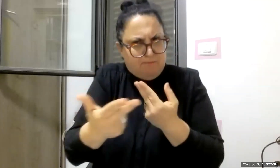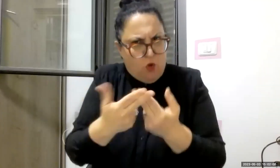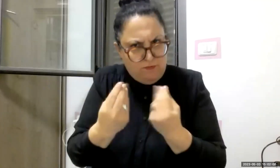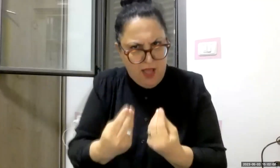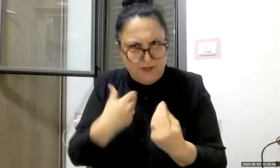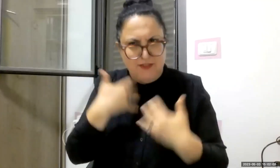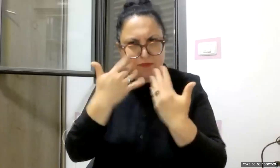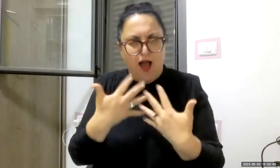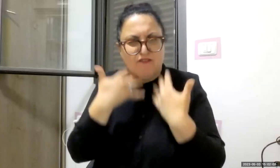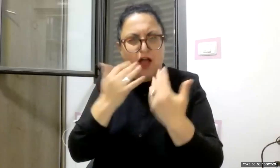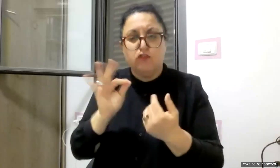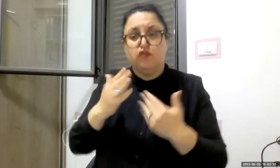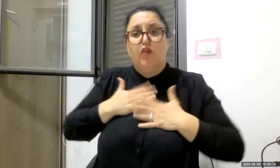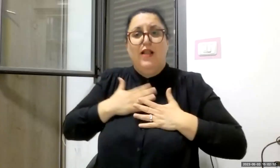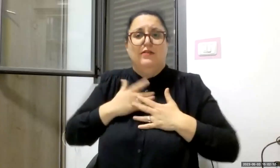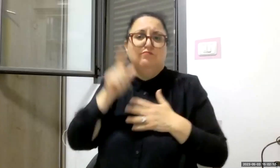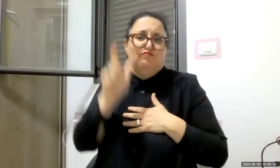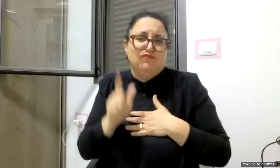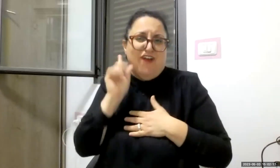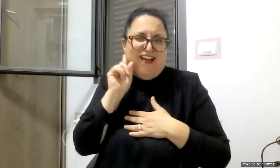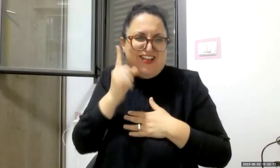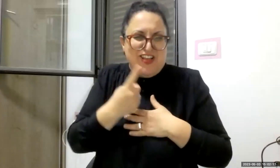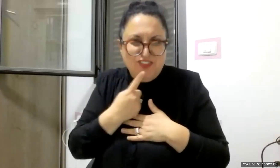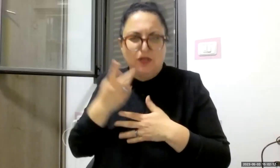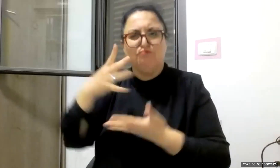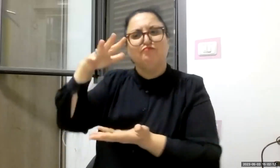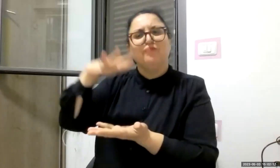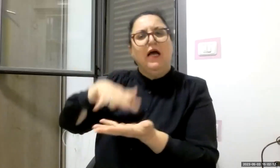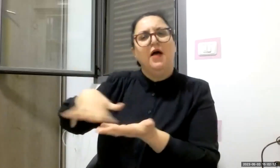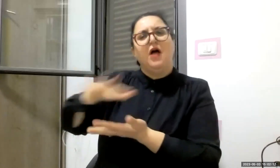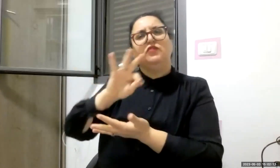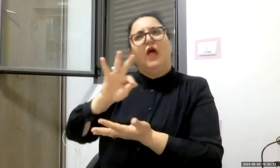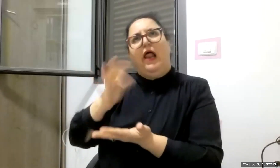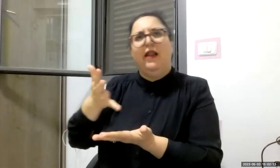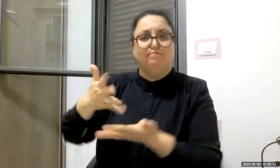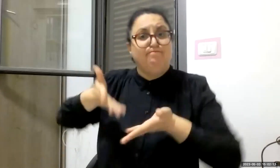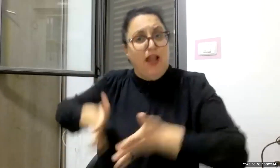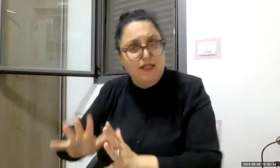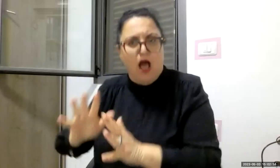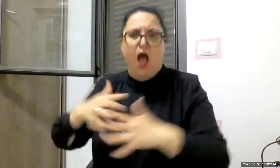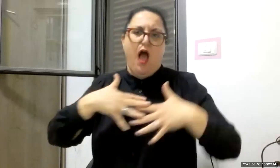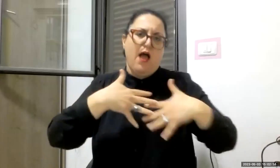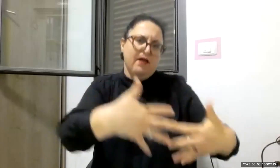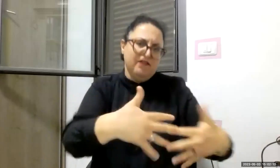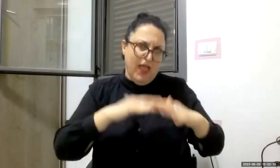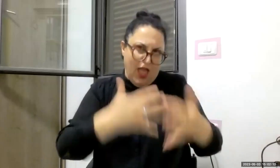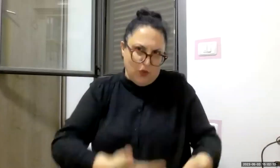אספר לכם בקרוב על חוויה שלי, כאישה חרשת במרחב של